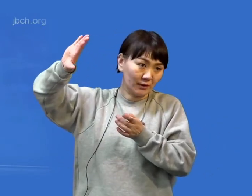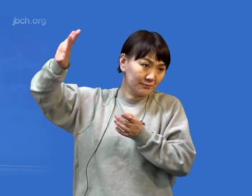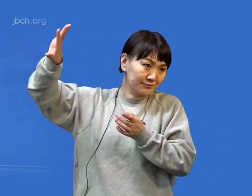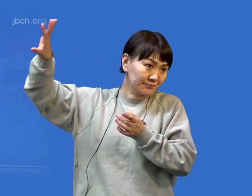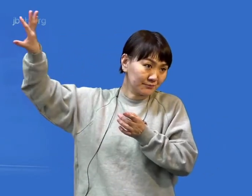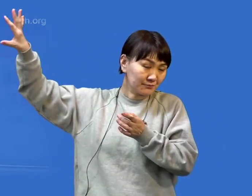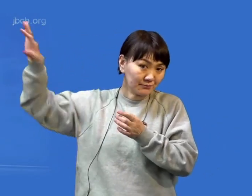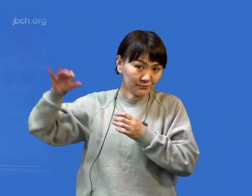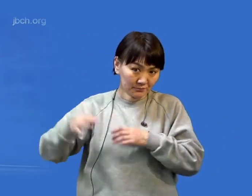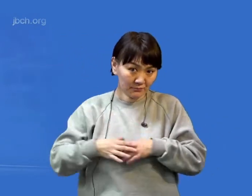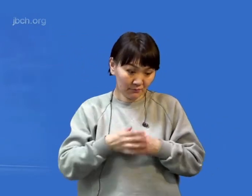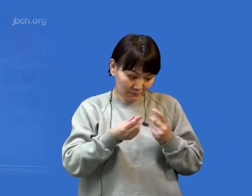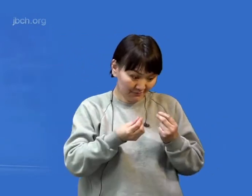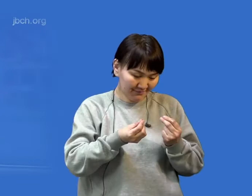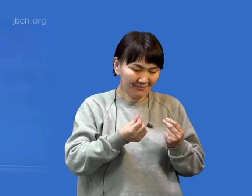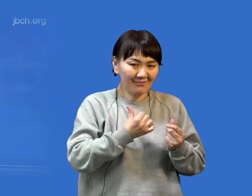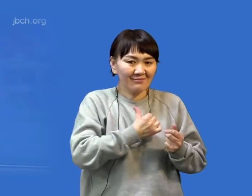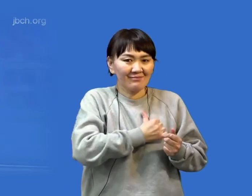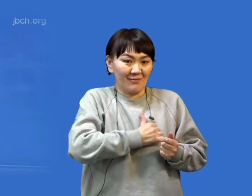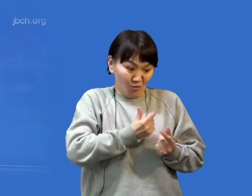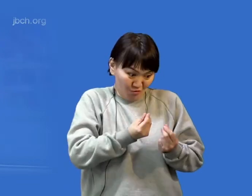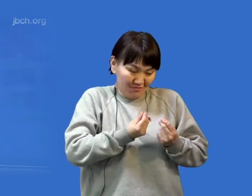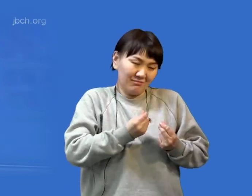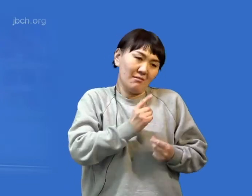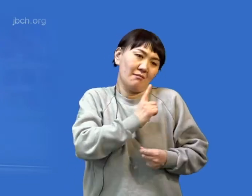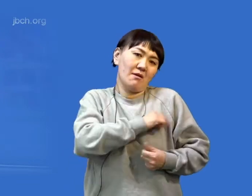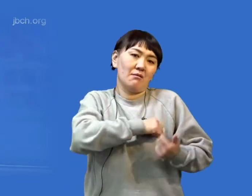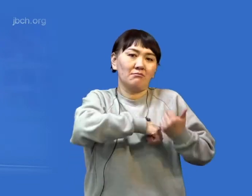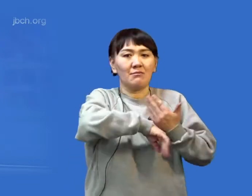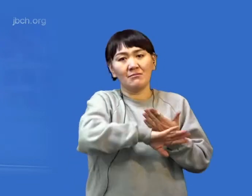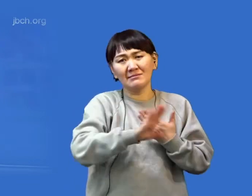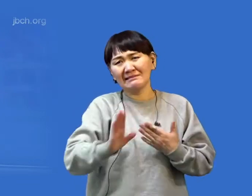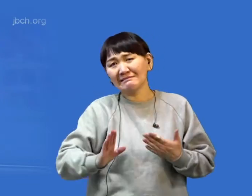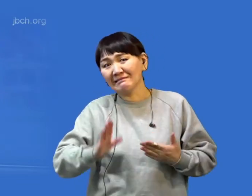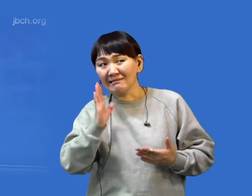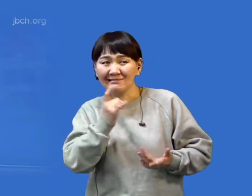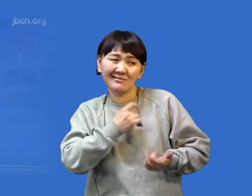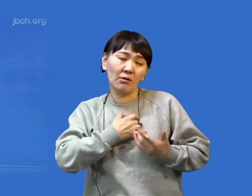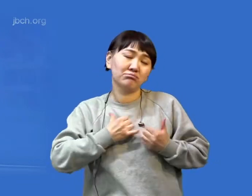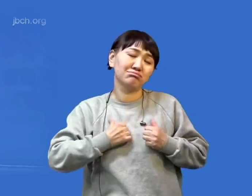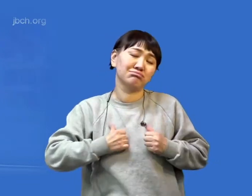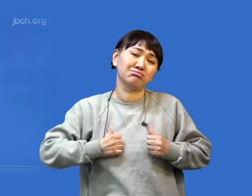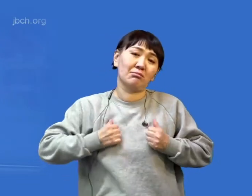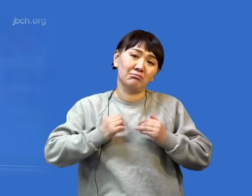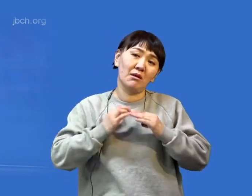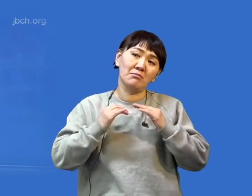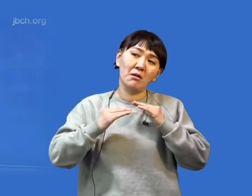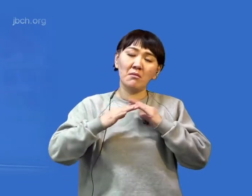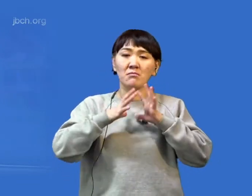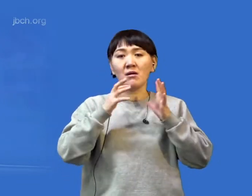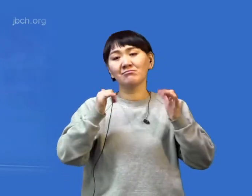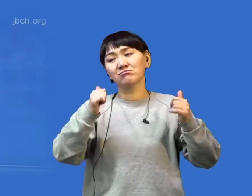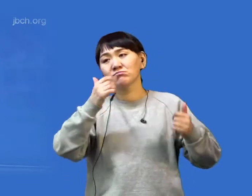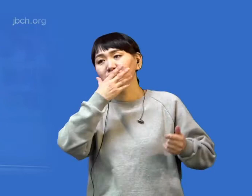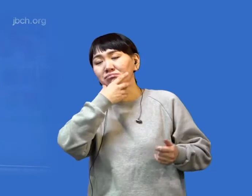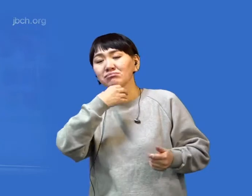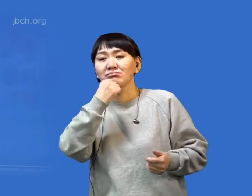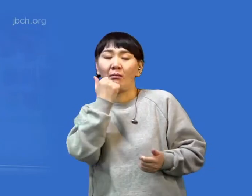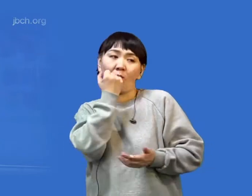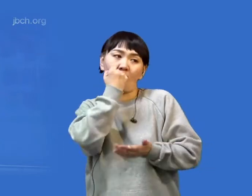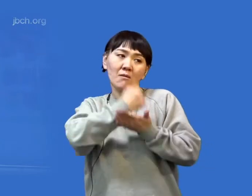болчихчих. Мөнгө бол өөрийг нь одоо хамгаалж байна. Ирээдүгэнд хүртэл баталгаатай болгож байна гэл. Бүгд бүх зүйл дээр.